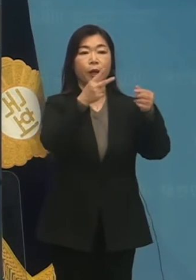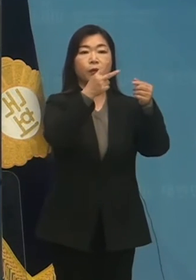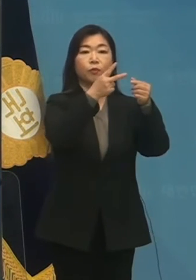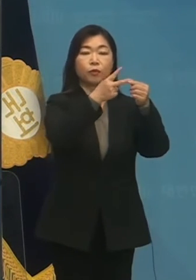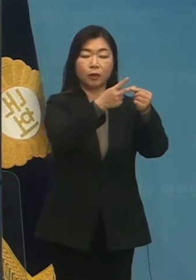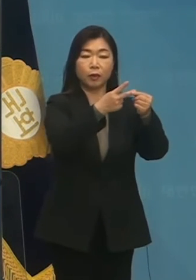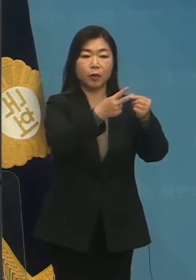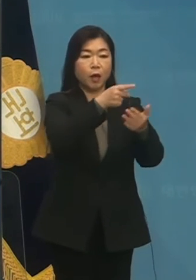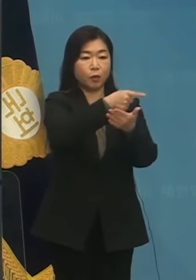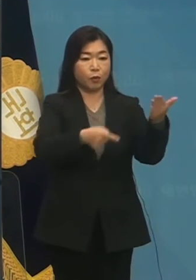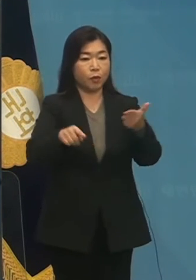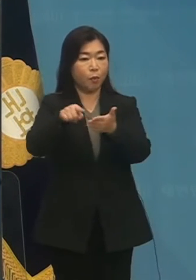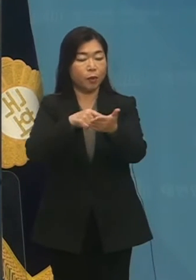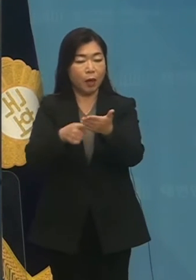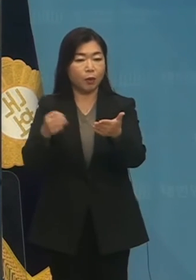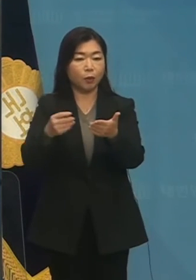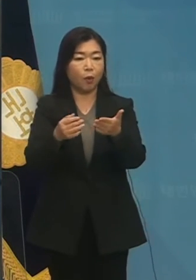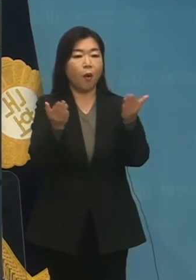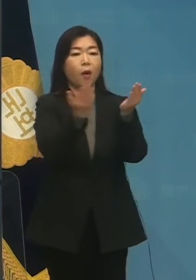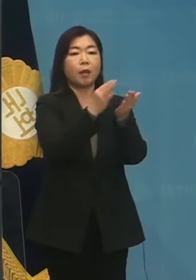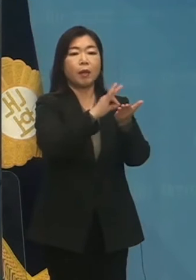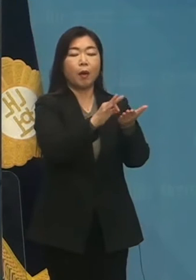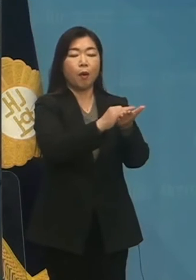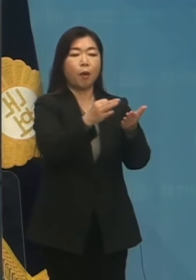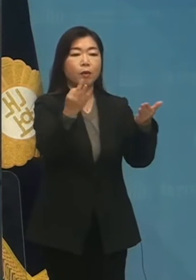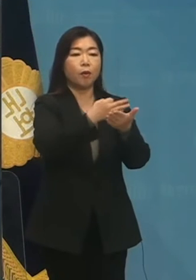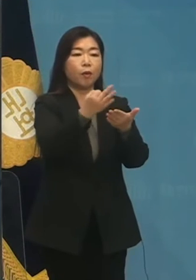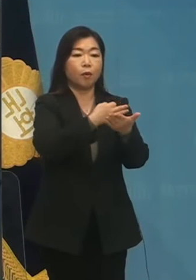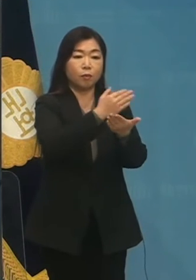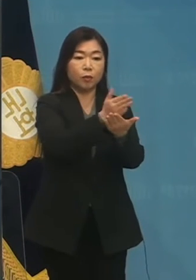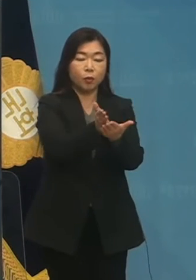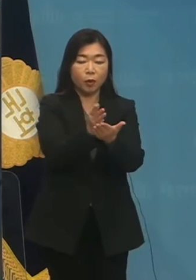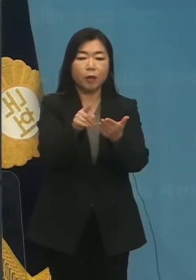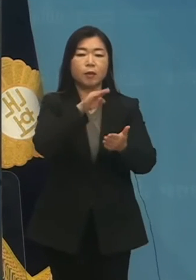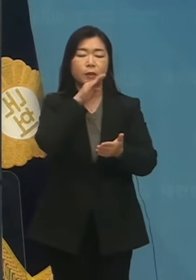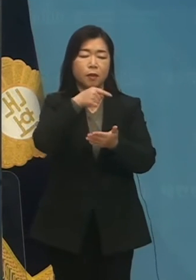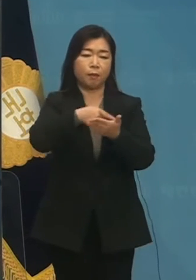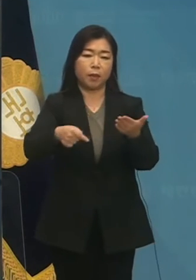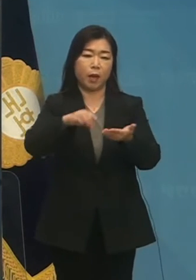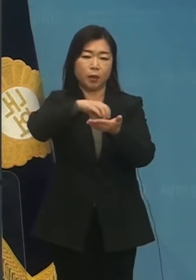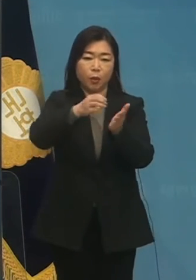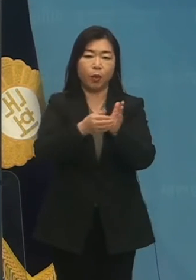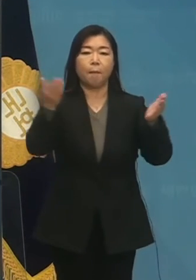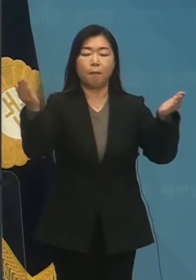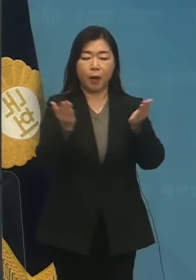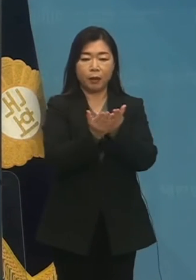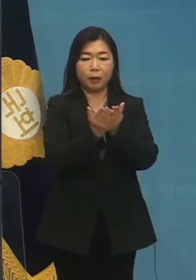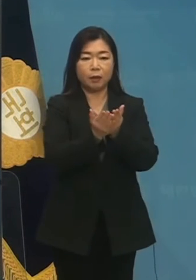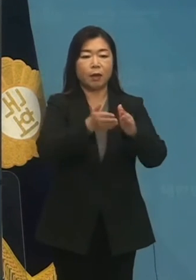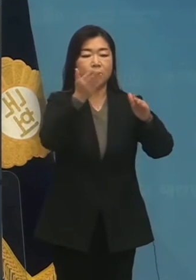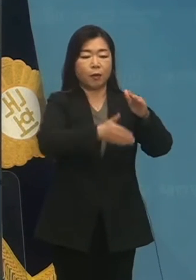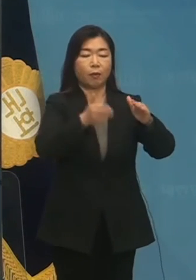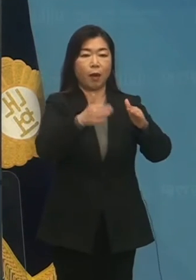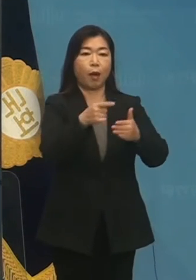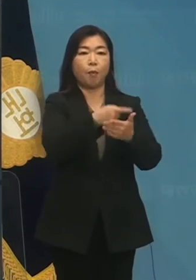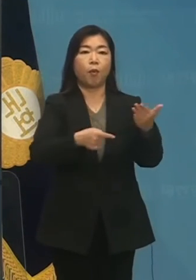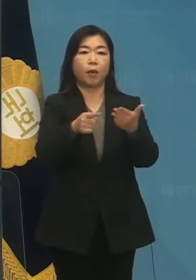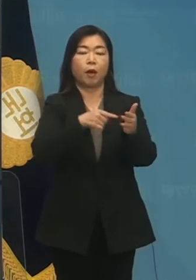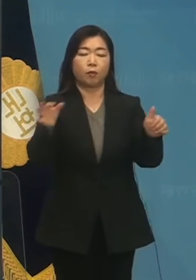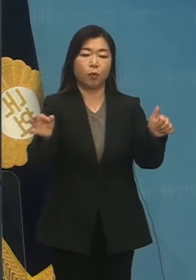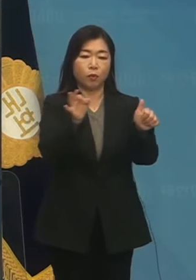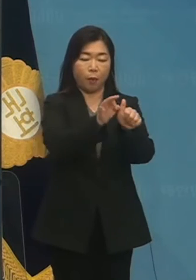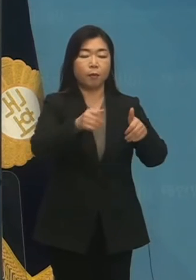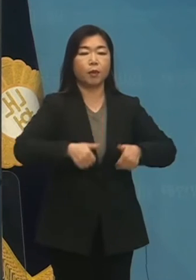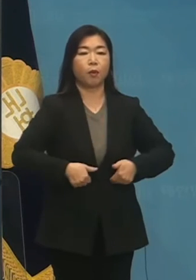둘째, 손실보상 적용 업종에도 실질적 피해 규모에 맞는 정당한 보상이 이루어질 수